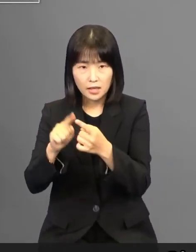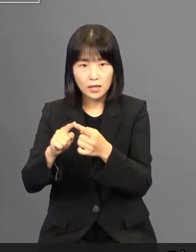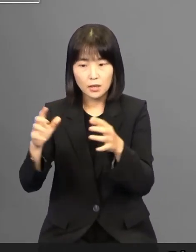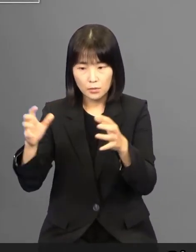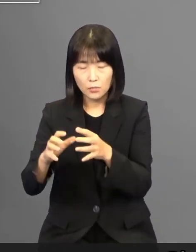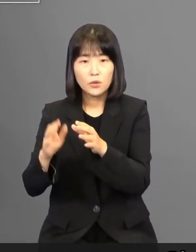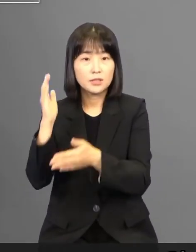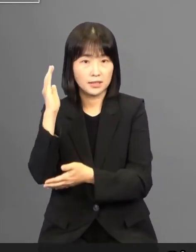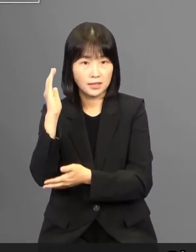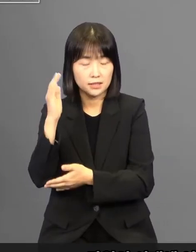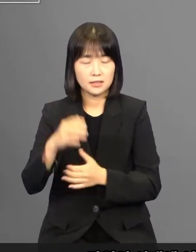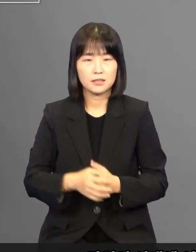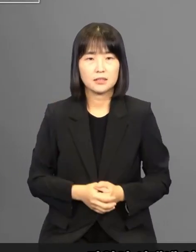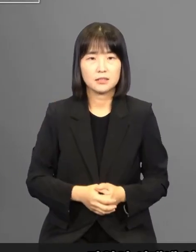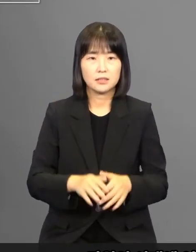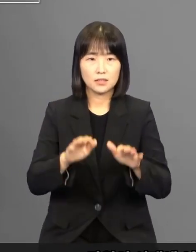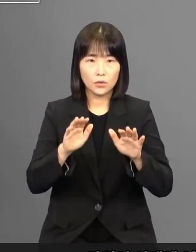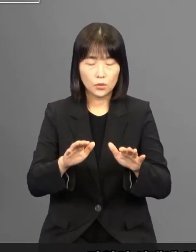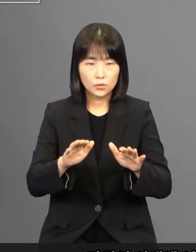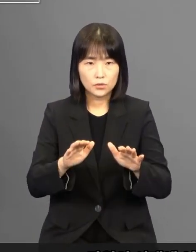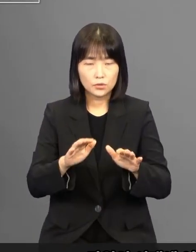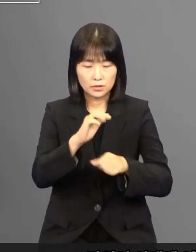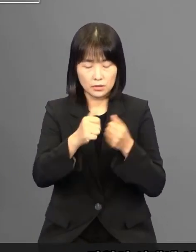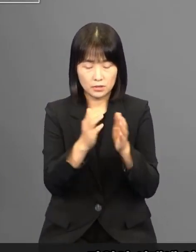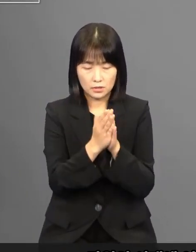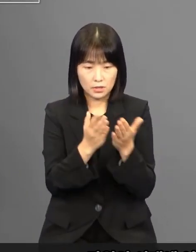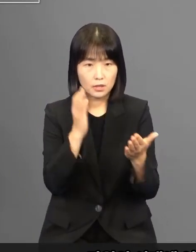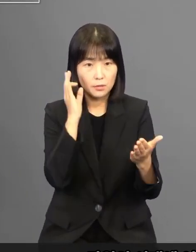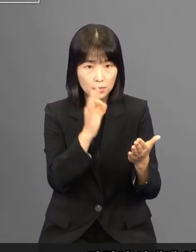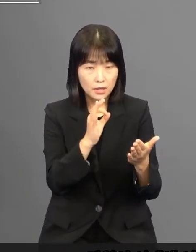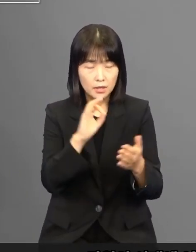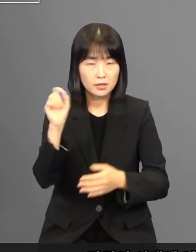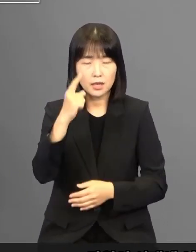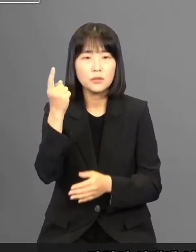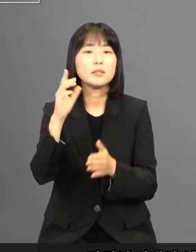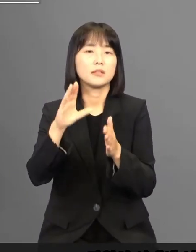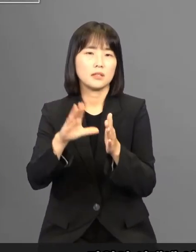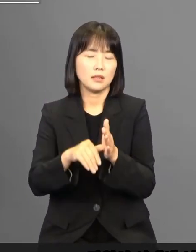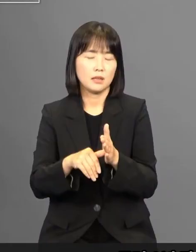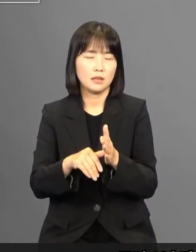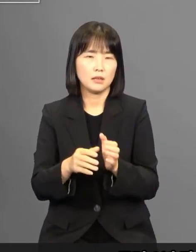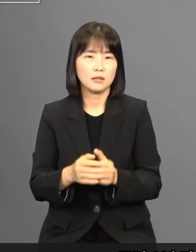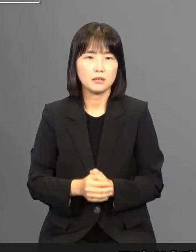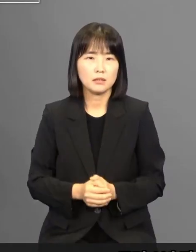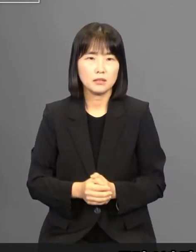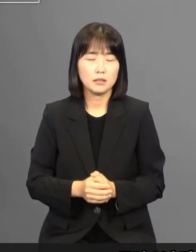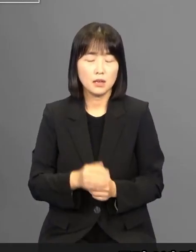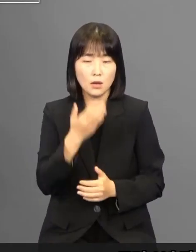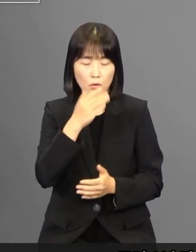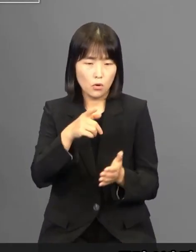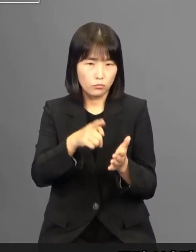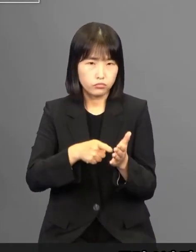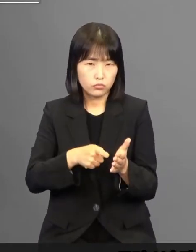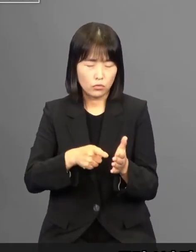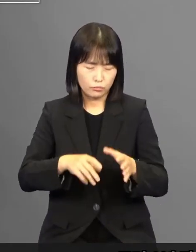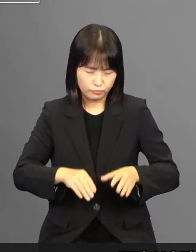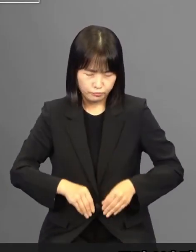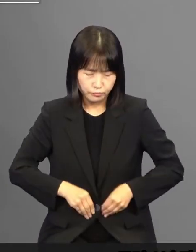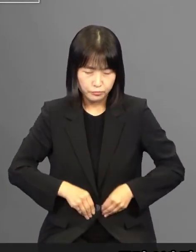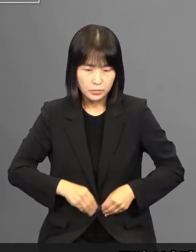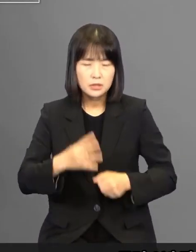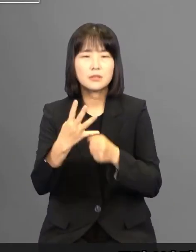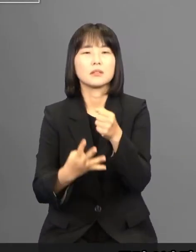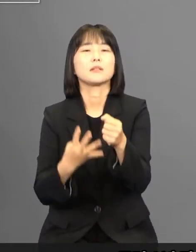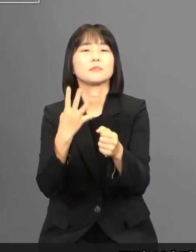오늘 본문에 보니까 다윗의 시대에 어느 순간에 흉년이 들었는데 무려 3년간